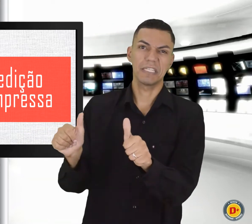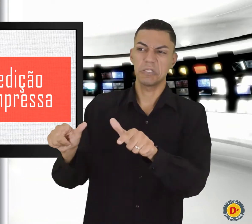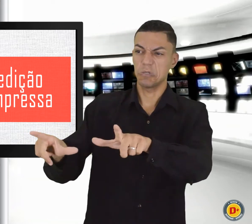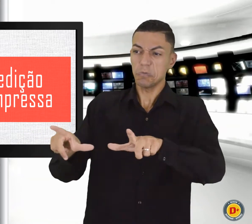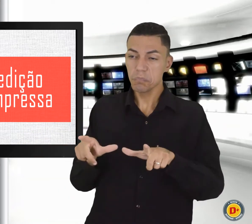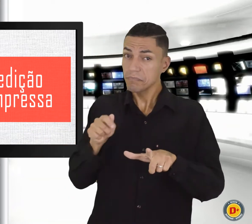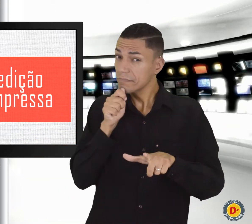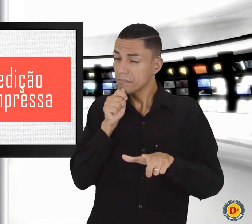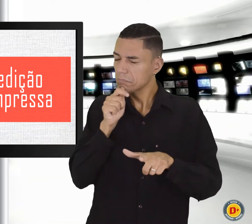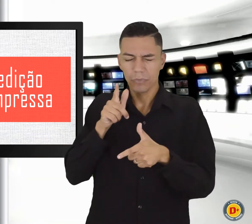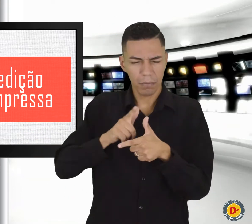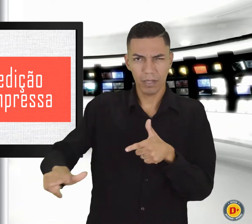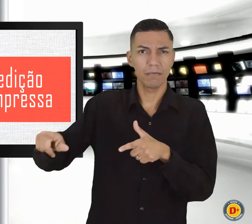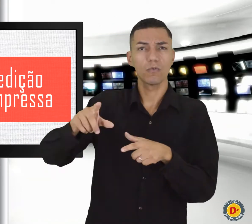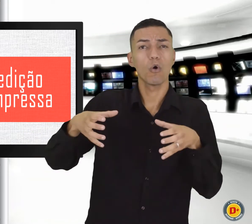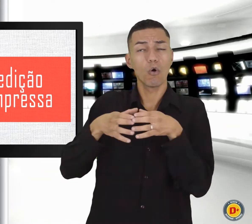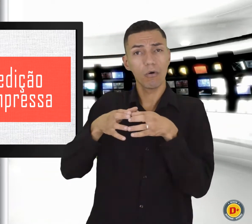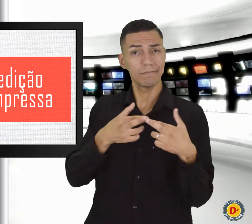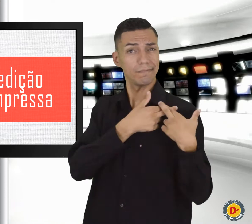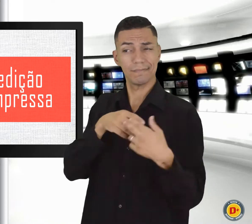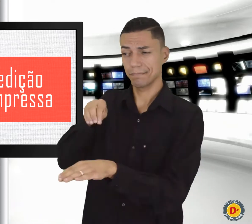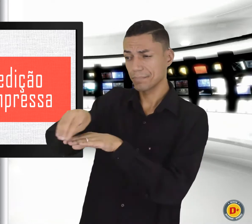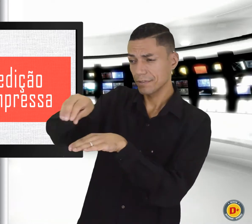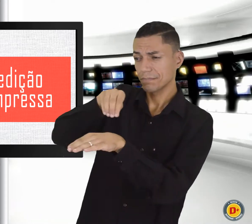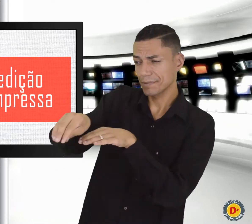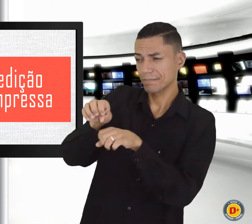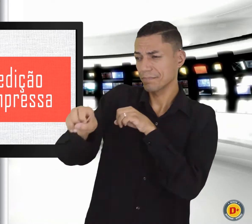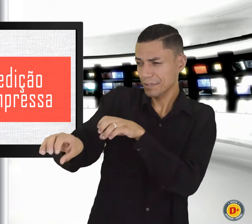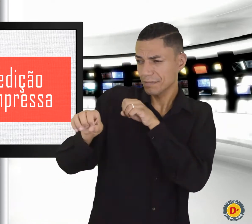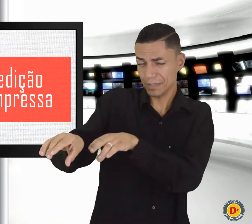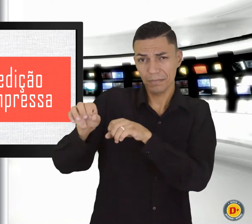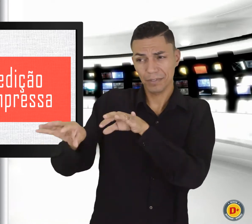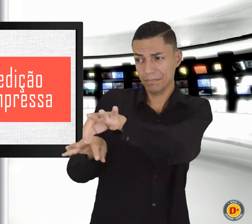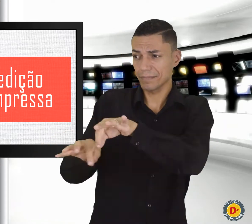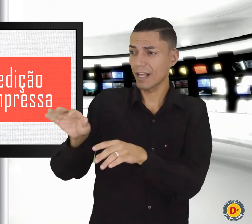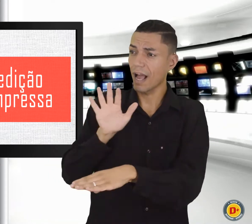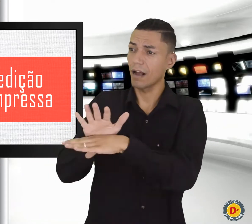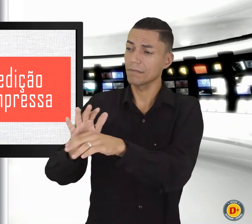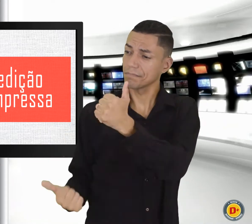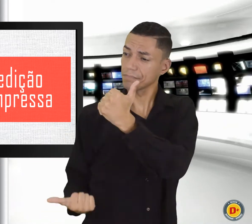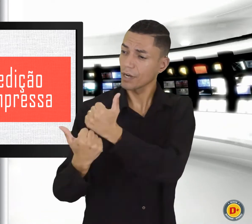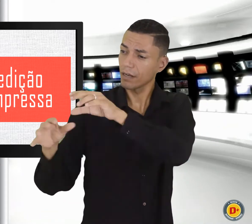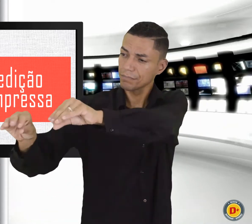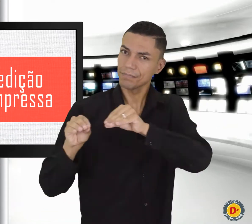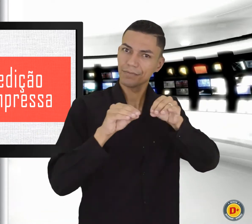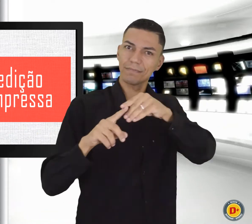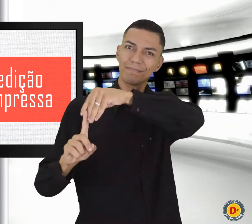o cliente já tiver formação profissional concluída em algum momento de sua vida, essa qualificação não